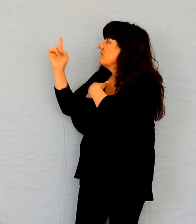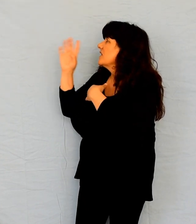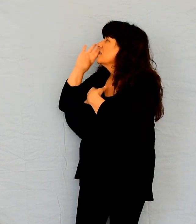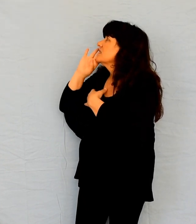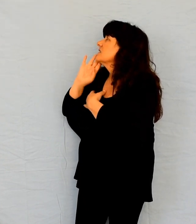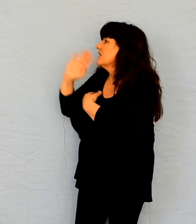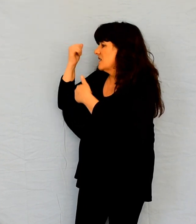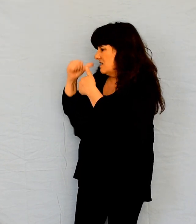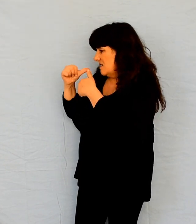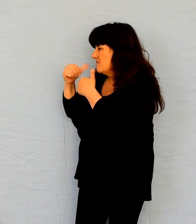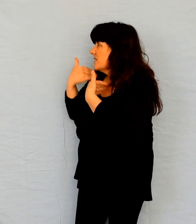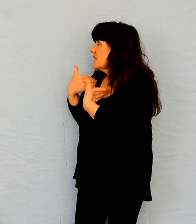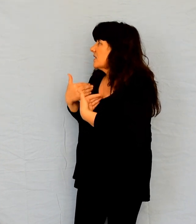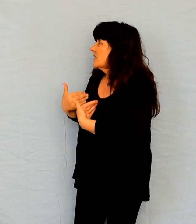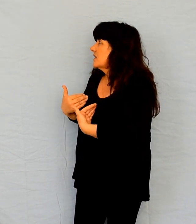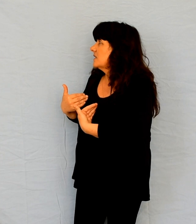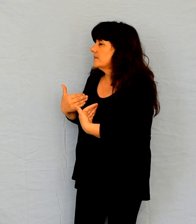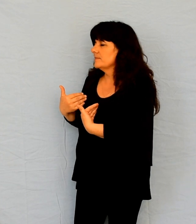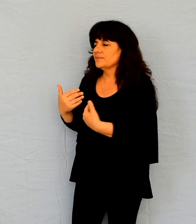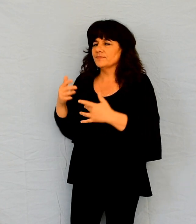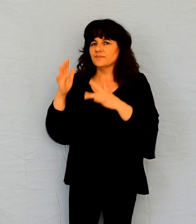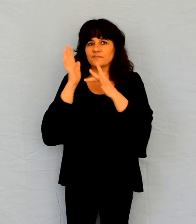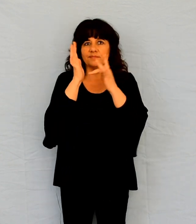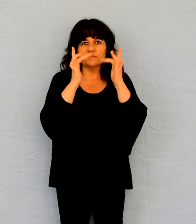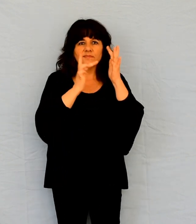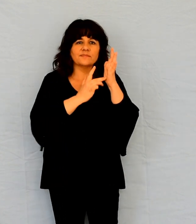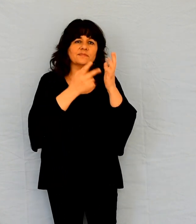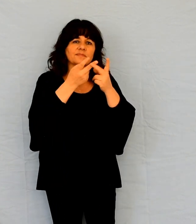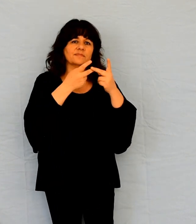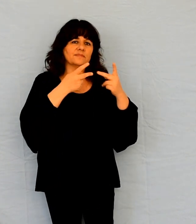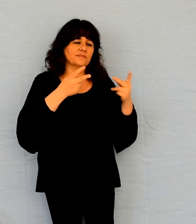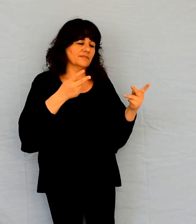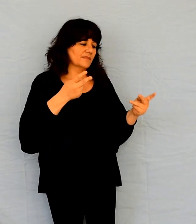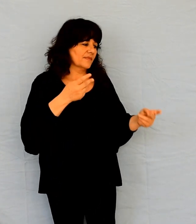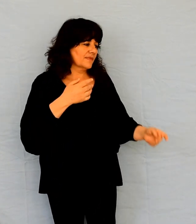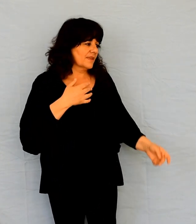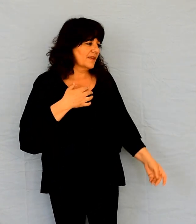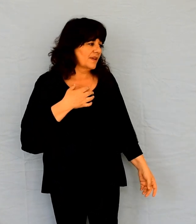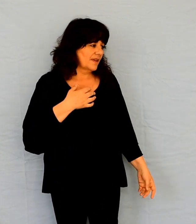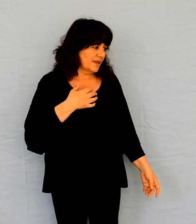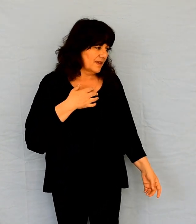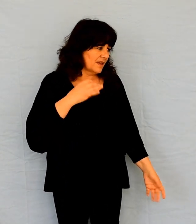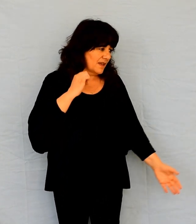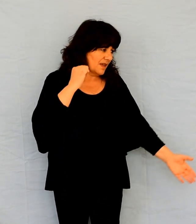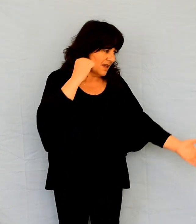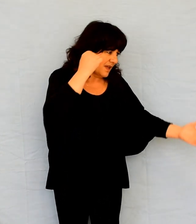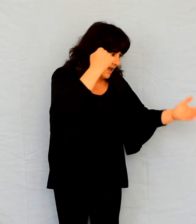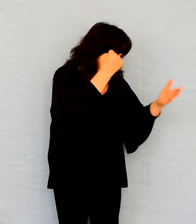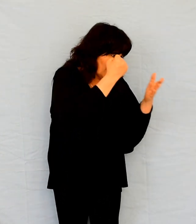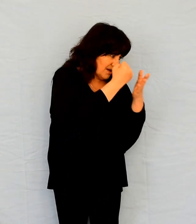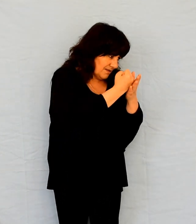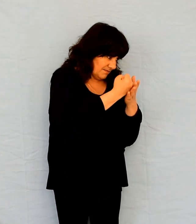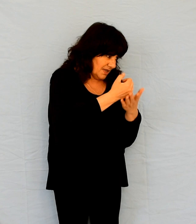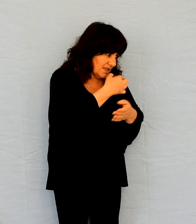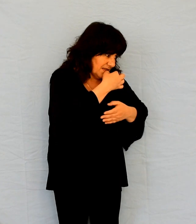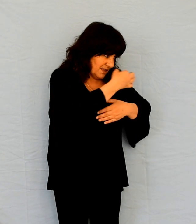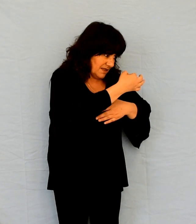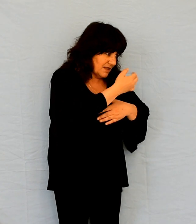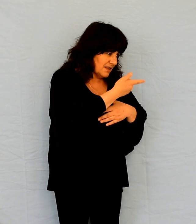Jésus lui déclara : « Amen, je te le dis, aujourd'hui avec moi, tu seras dans